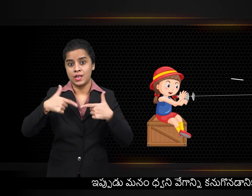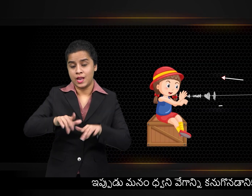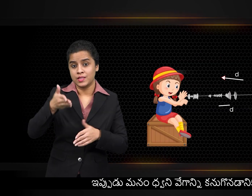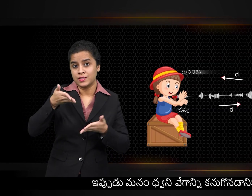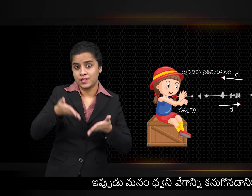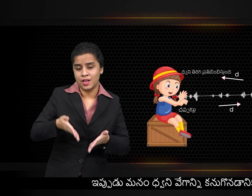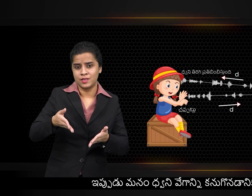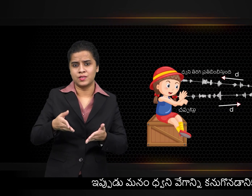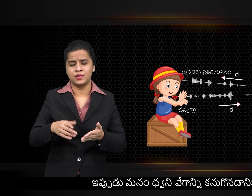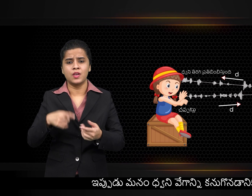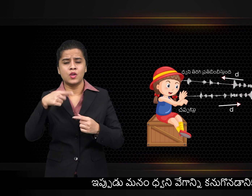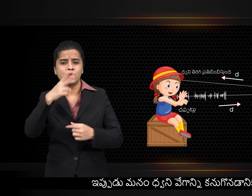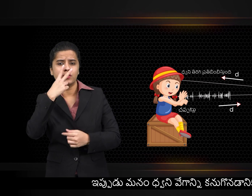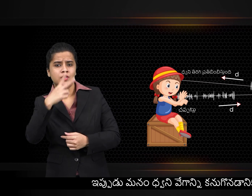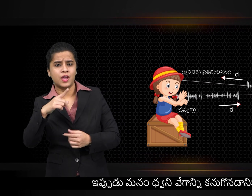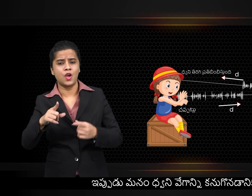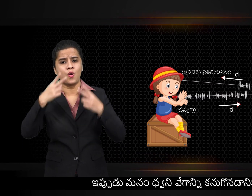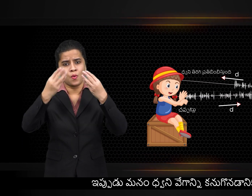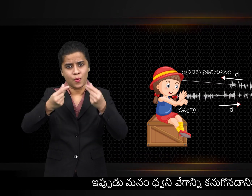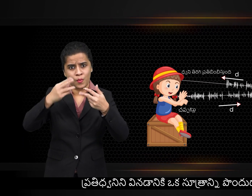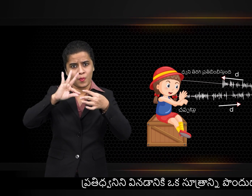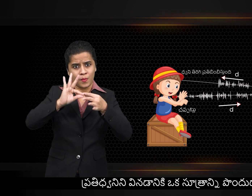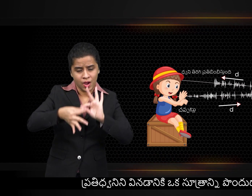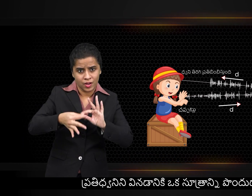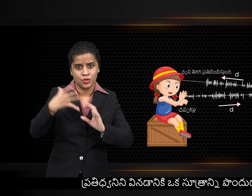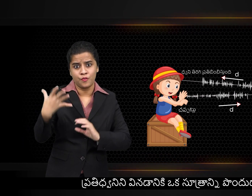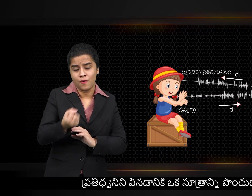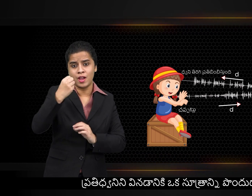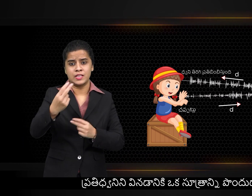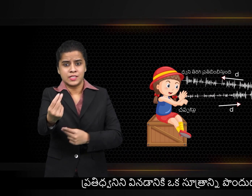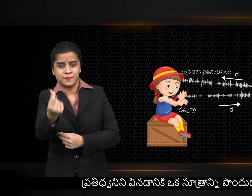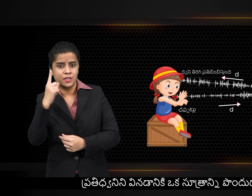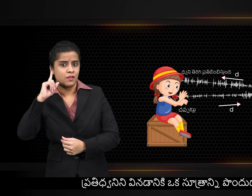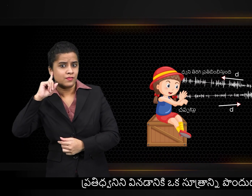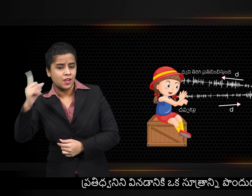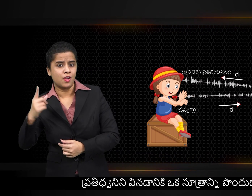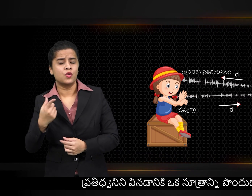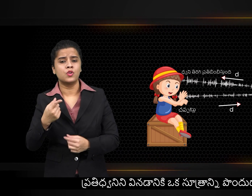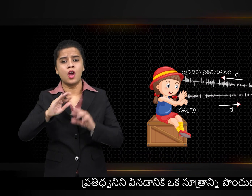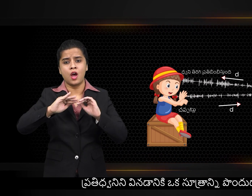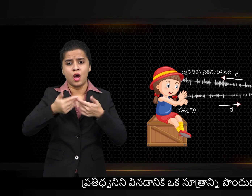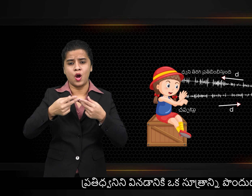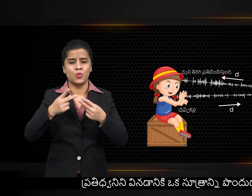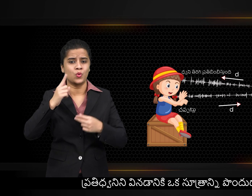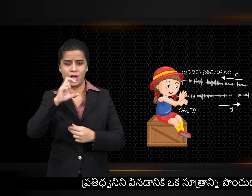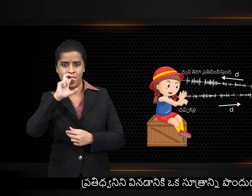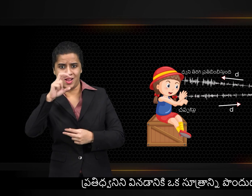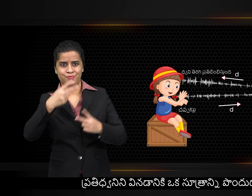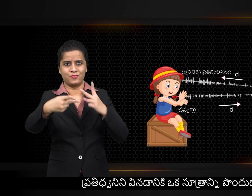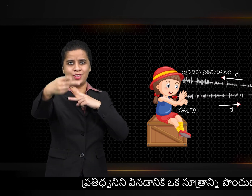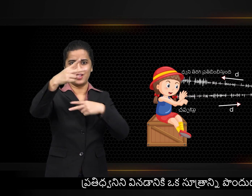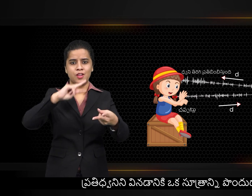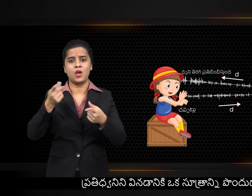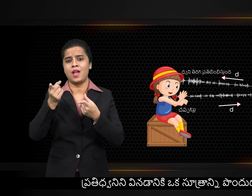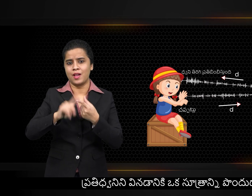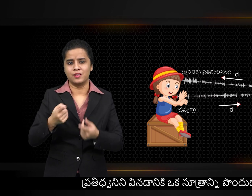ఇప్పుడు మనం ధ్వని వేగాన్ని కనుగొనడానికి ప్రతిధ్వనిని వినడానికి ఒక సూత్రాన్ని పొందుదాం.